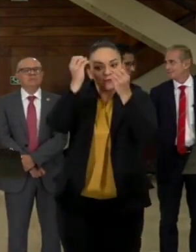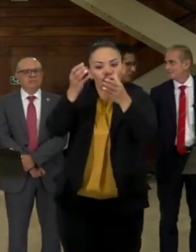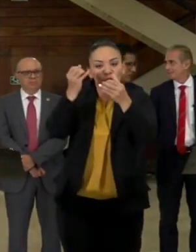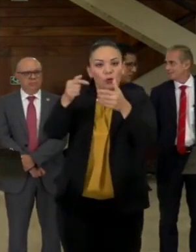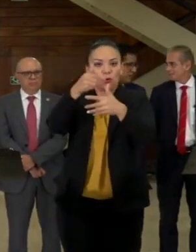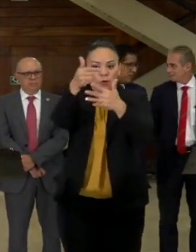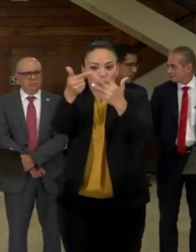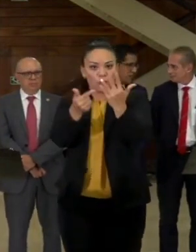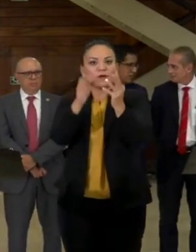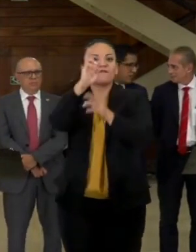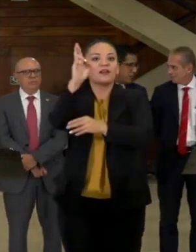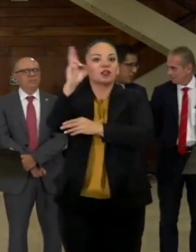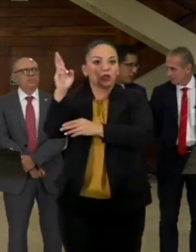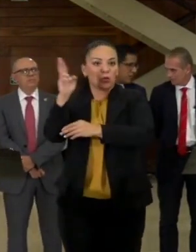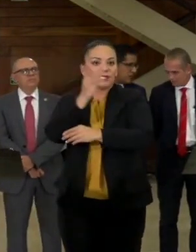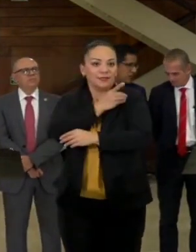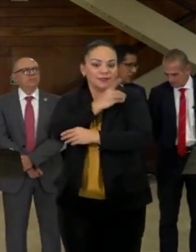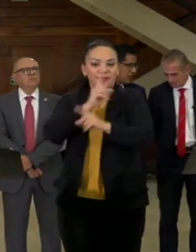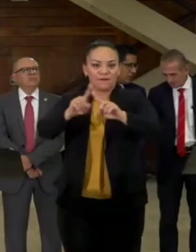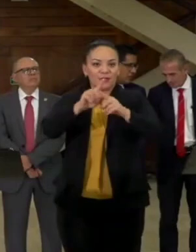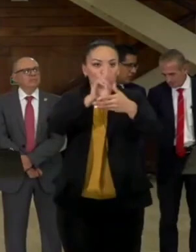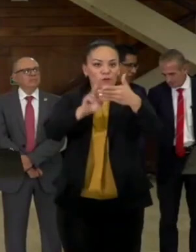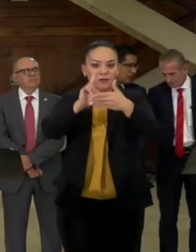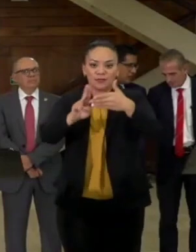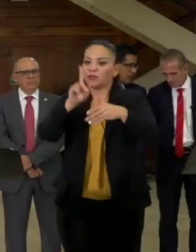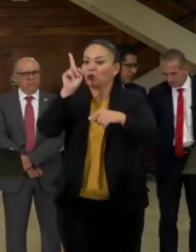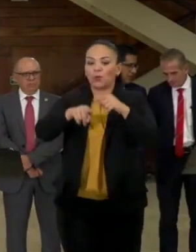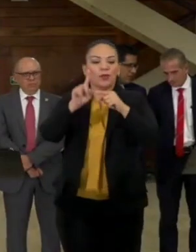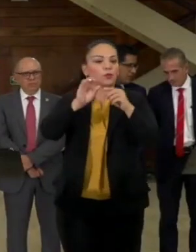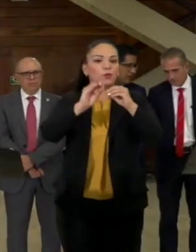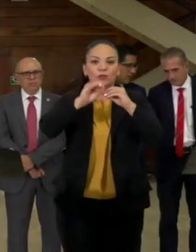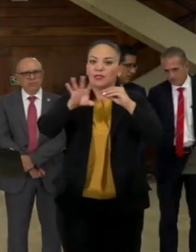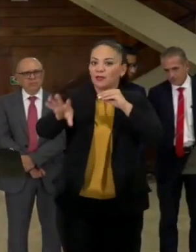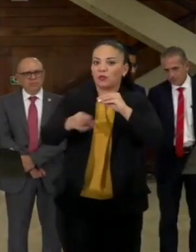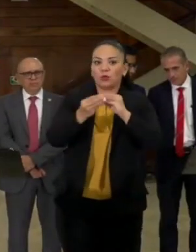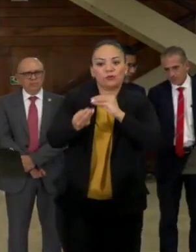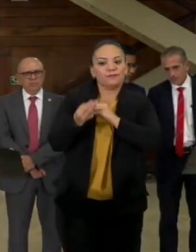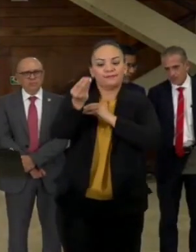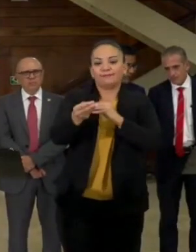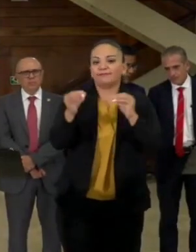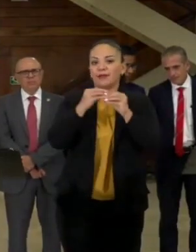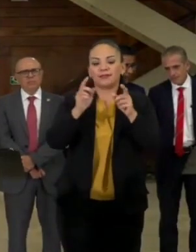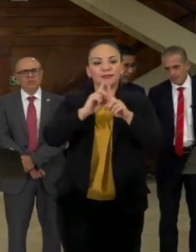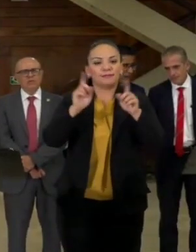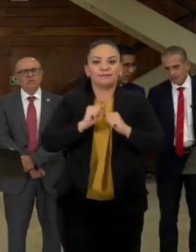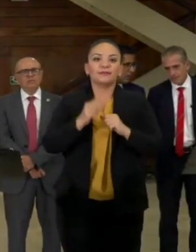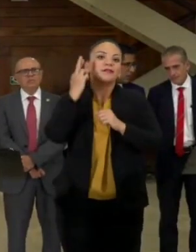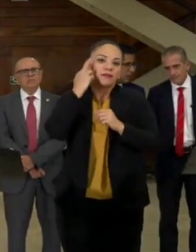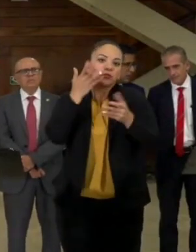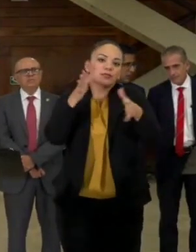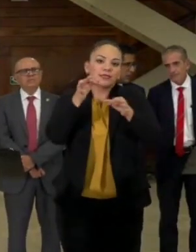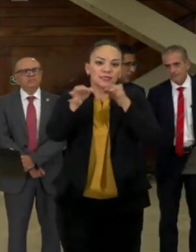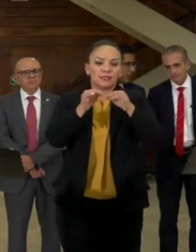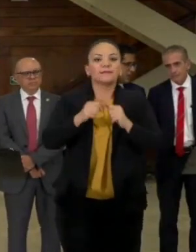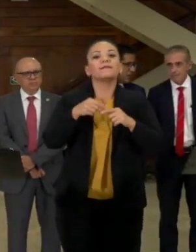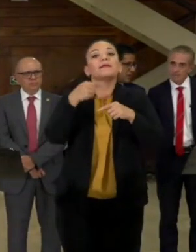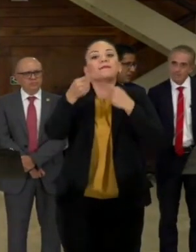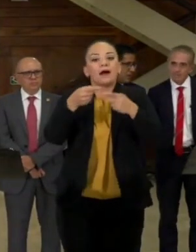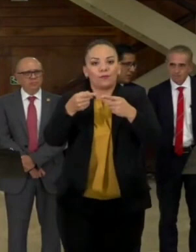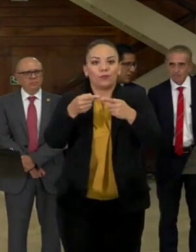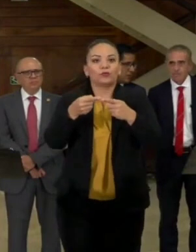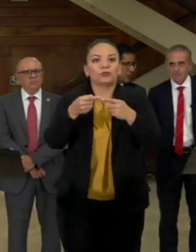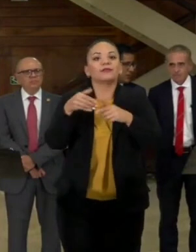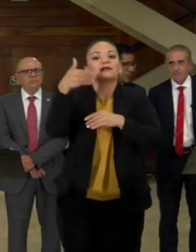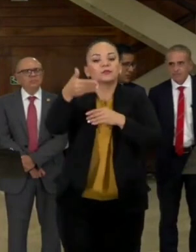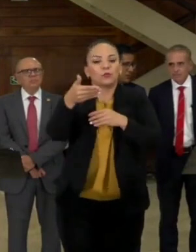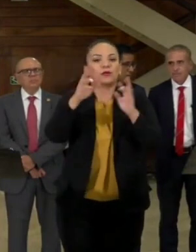que no es posible otorgar ese 1% por las razones que ya se dieron aquí. Vamos a tener una conversación